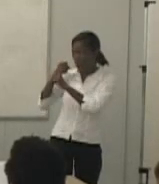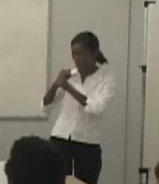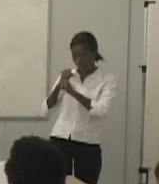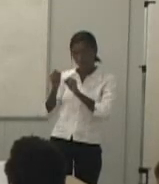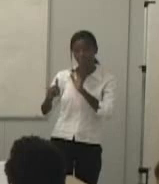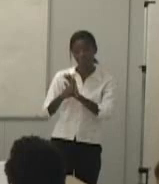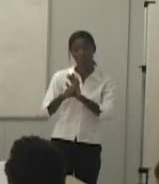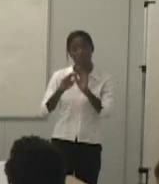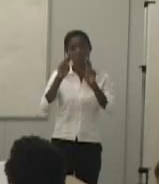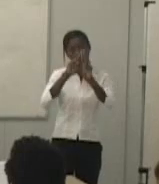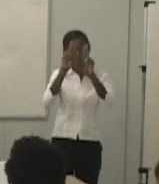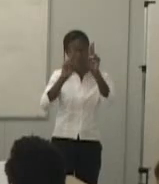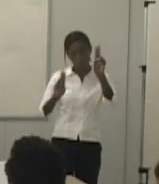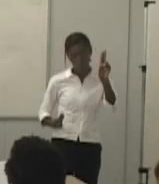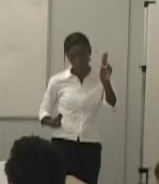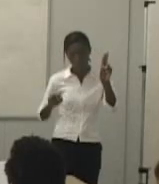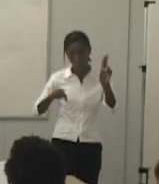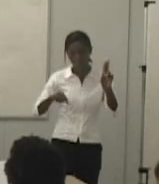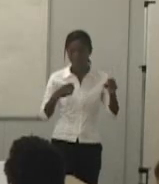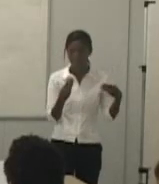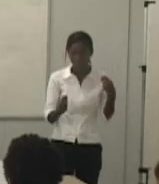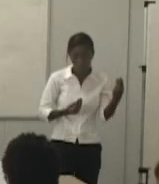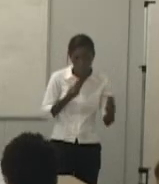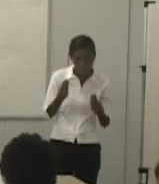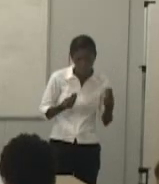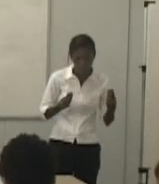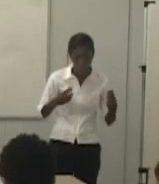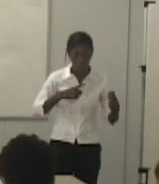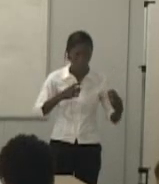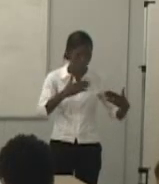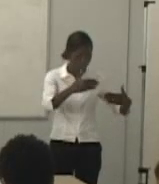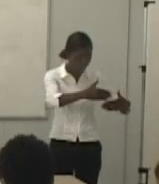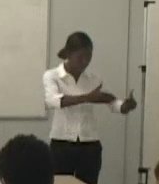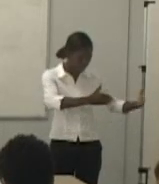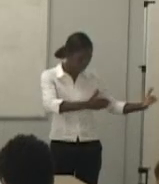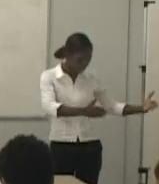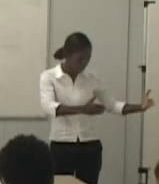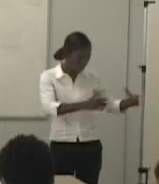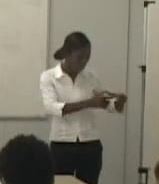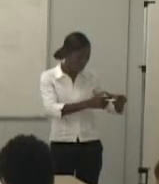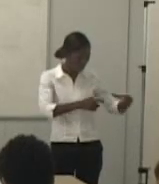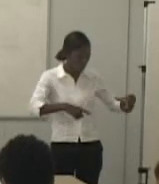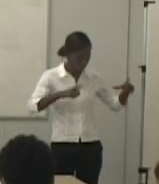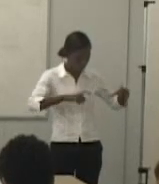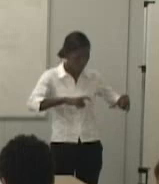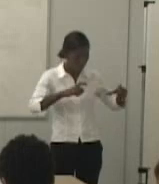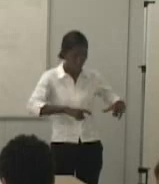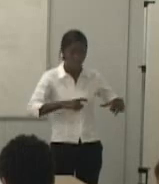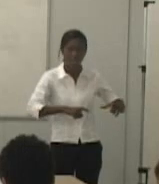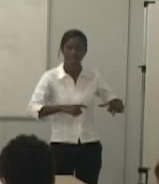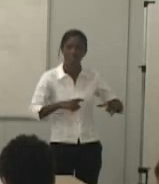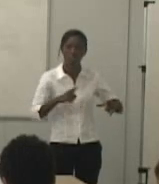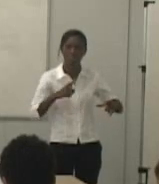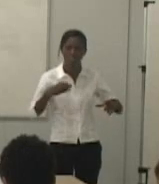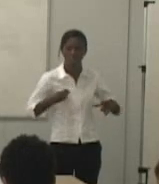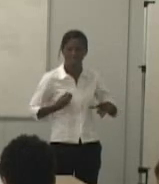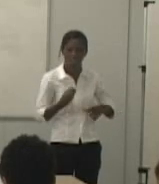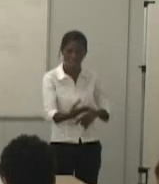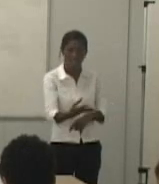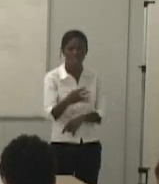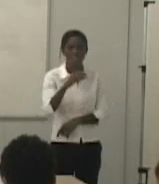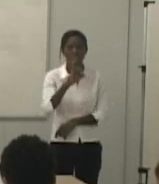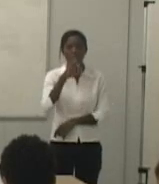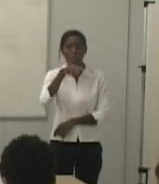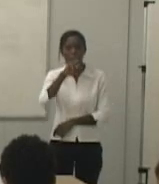UFRJ eh a o terreno foi doado pelo imetro na época lá um terreno perto do